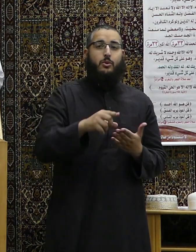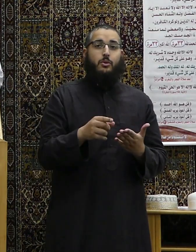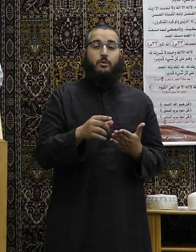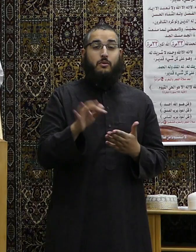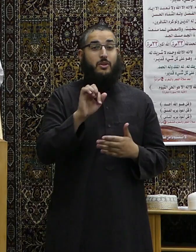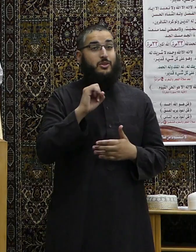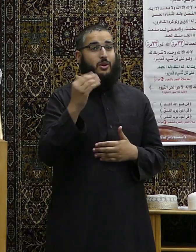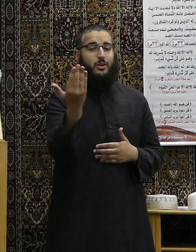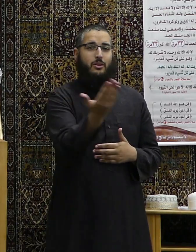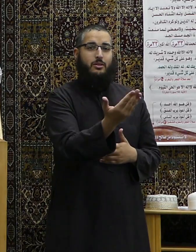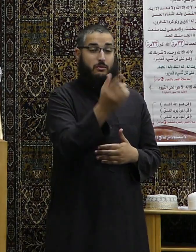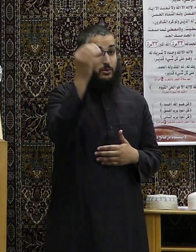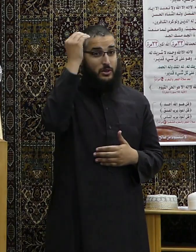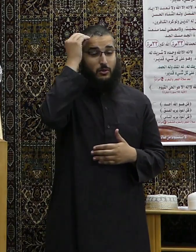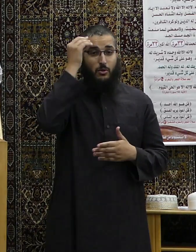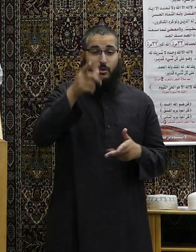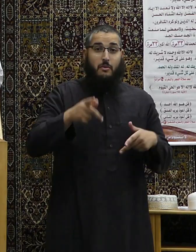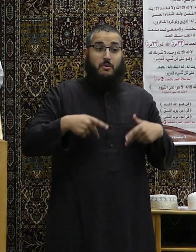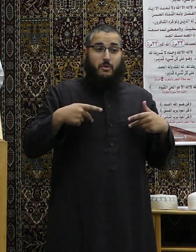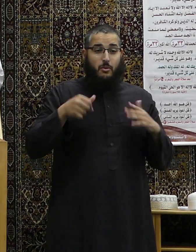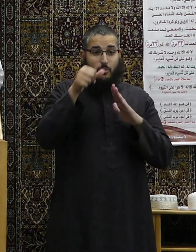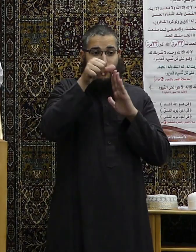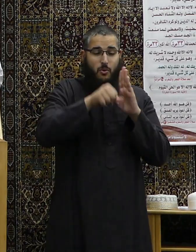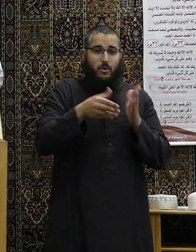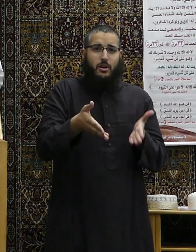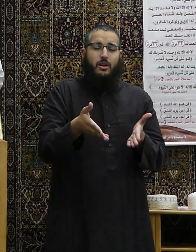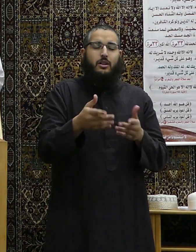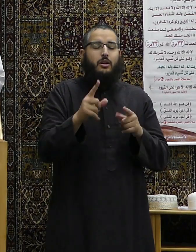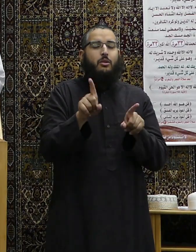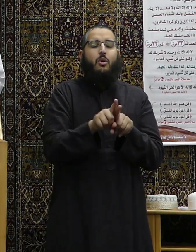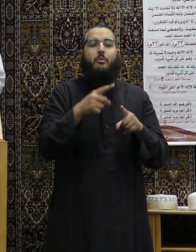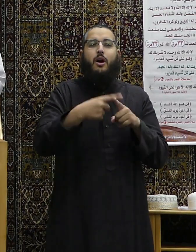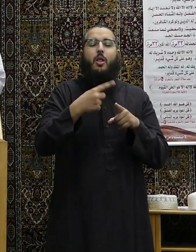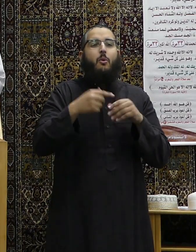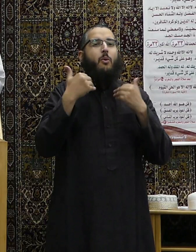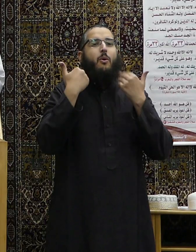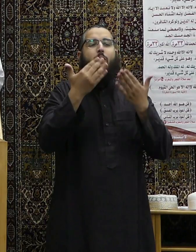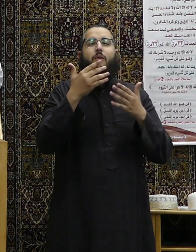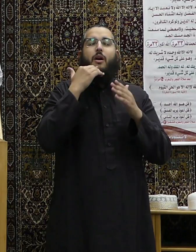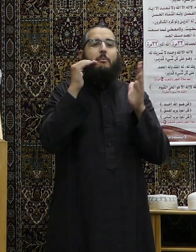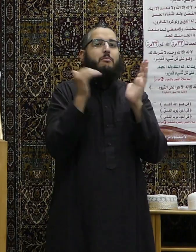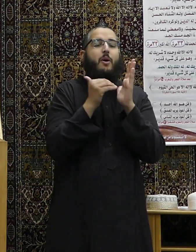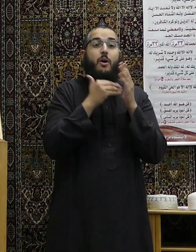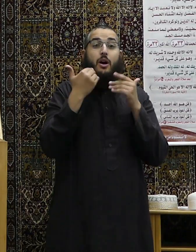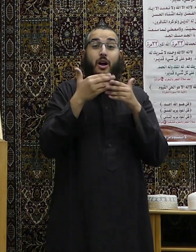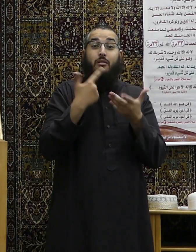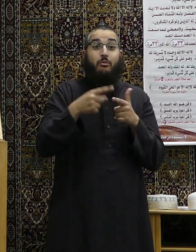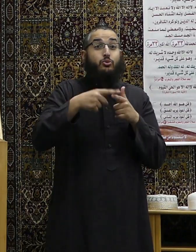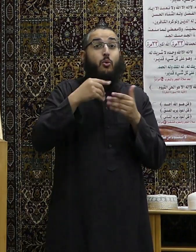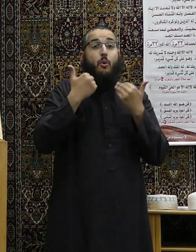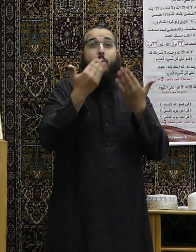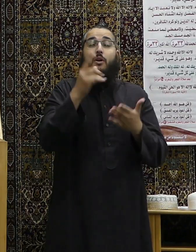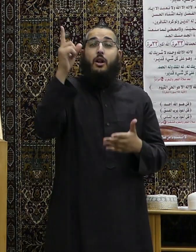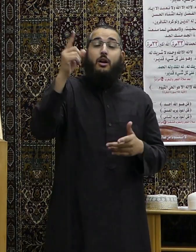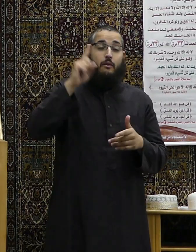toi ma sœur, sache que le fait d'être vivant pendant ce mois, c'est un cadeau de la part d'Allah. Et on se doit d'être reconnaissant,